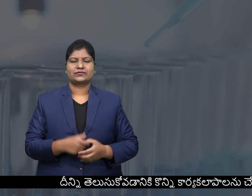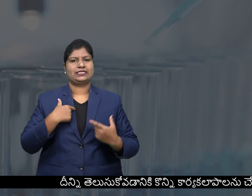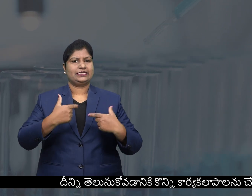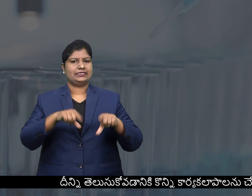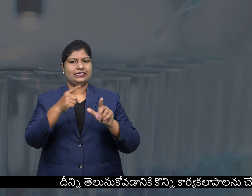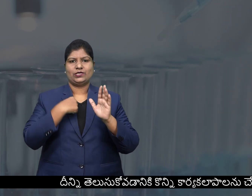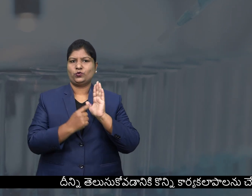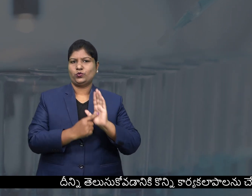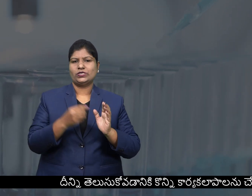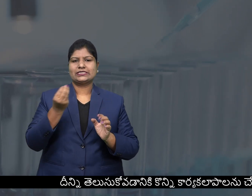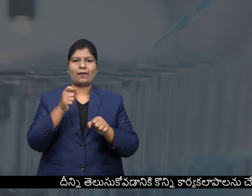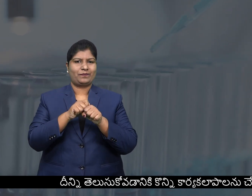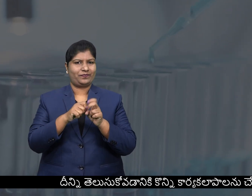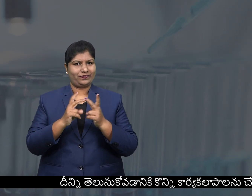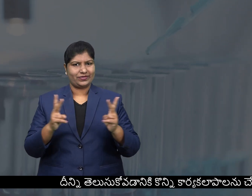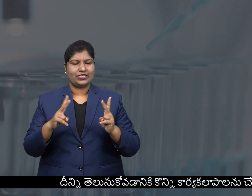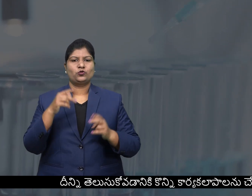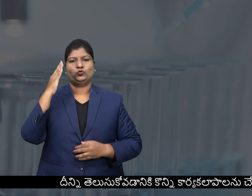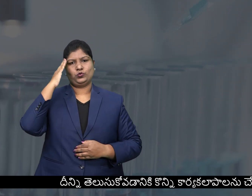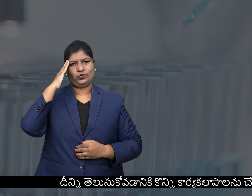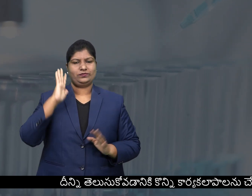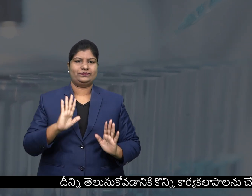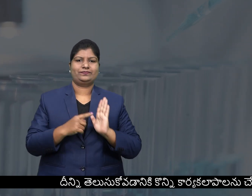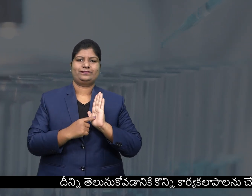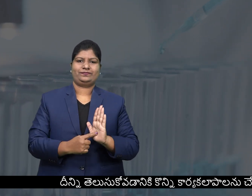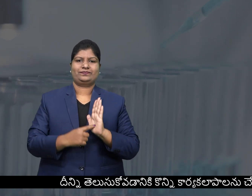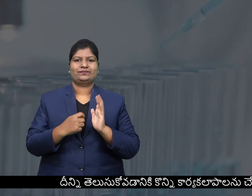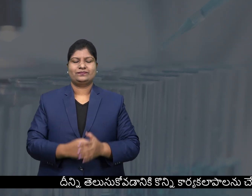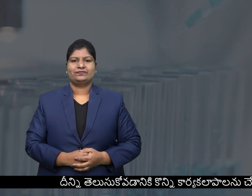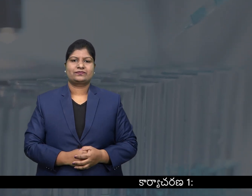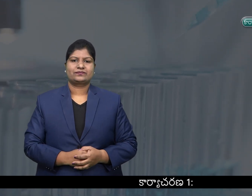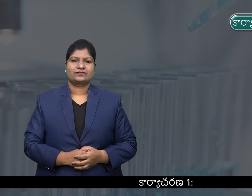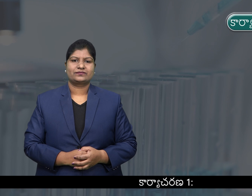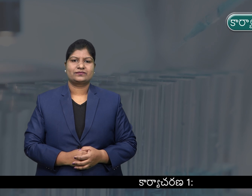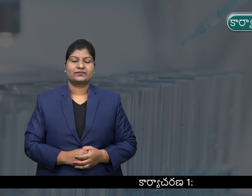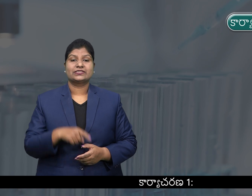దీన్ని తెలుసుకోవడానికి కొన్ని కార్యకలాపాలను చేద్దాం. కార్యాచరణ 1.